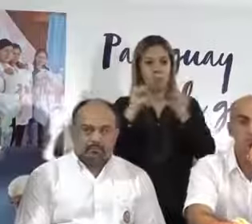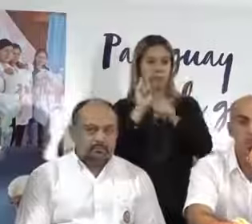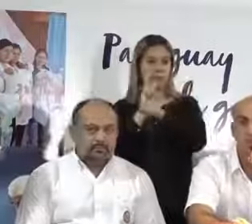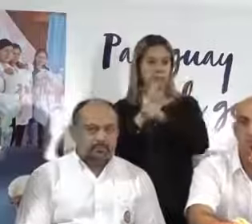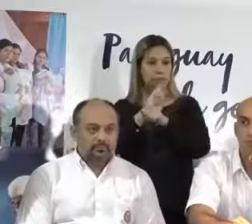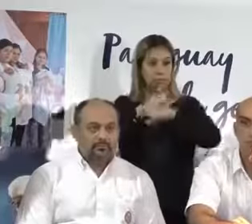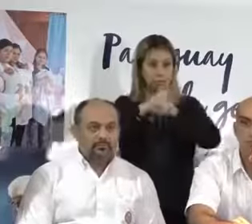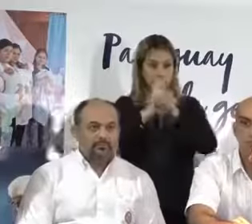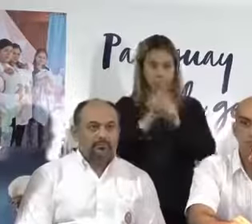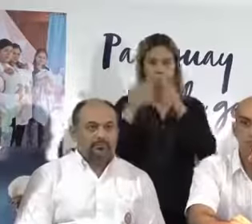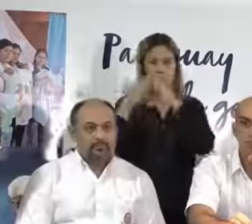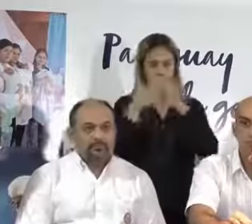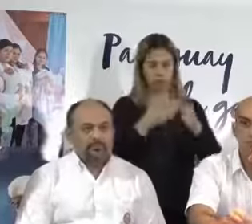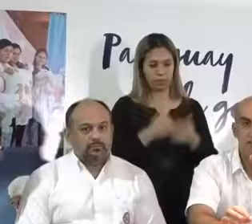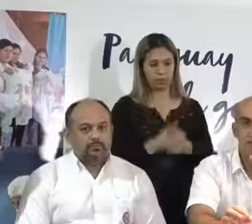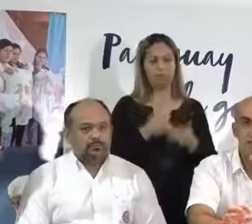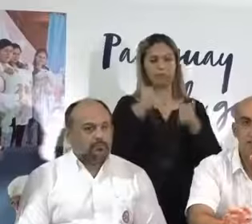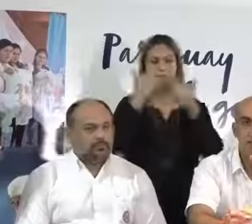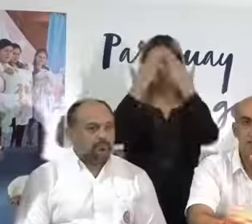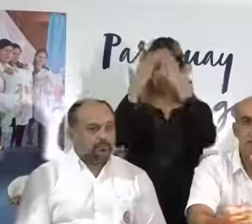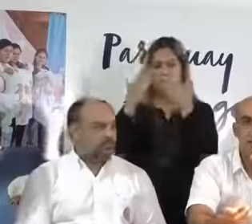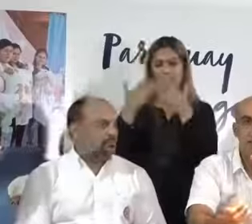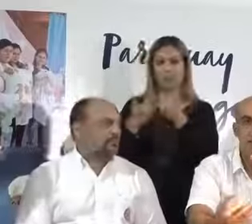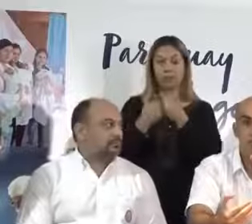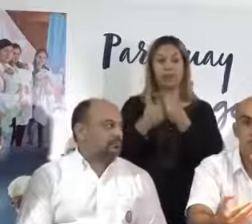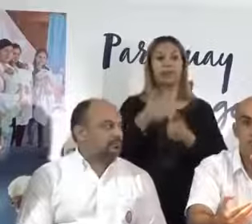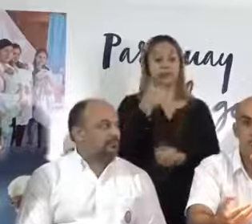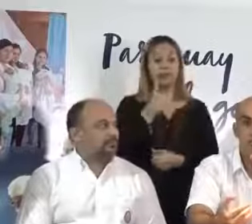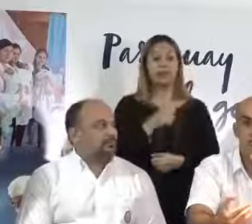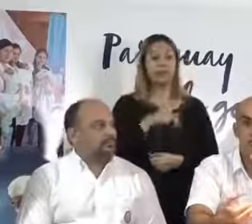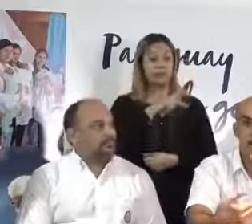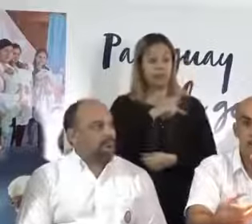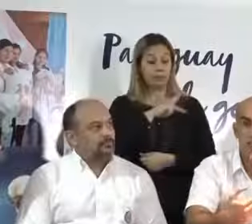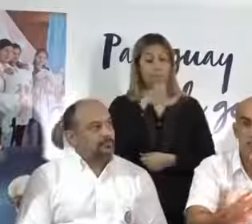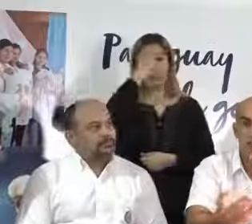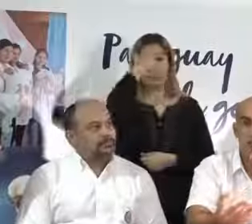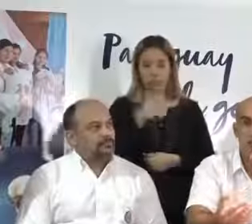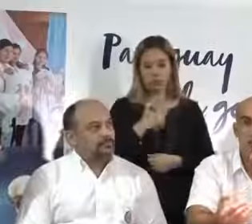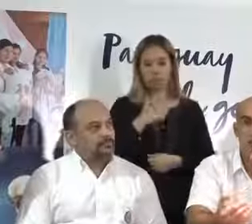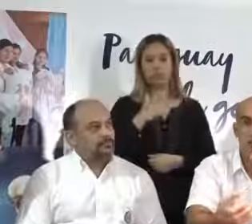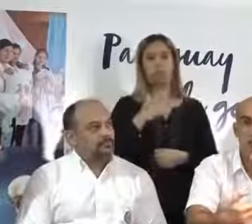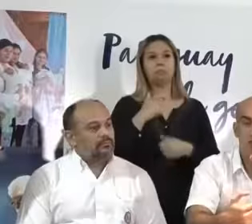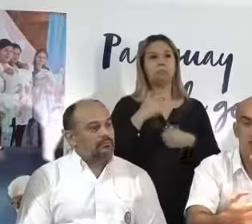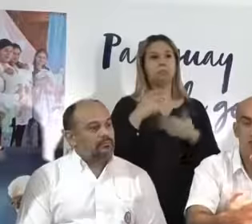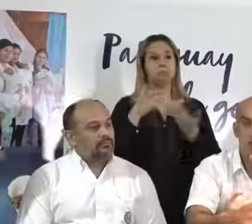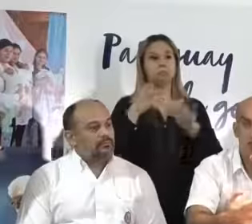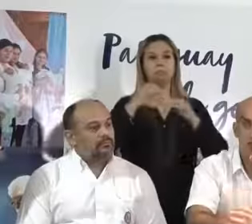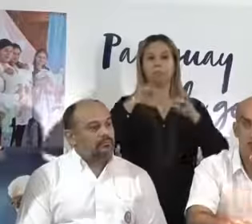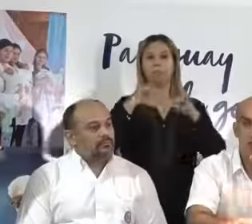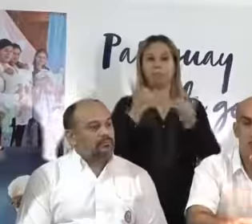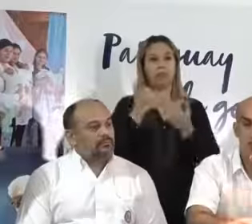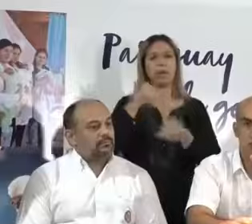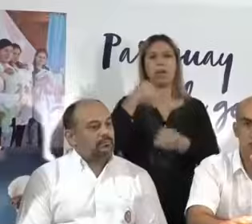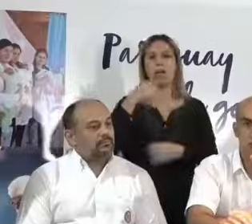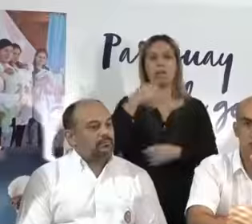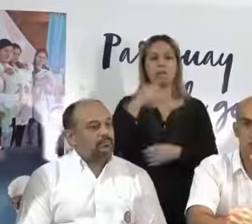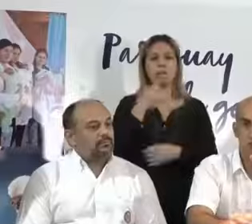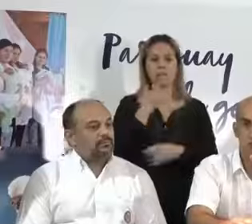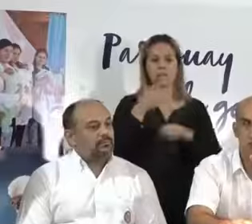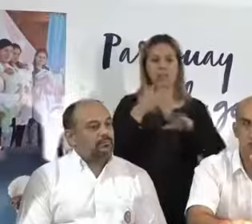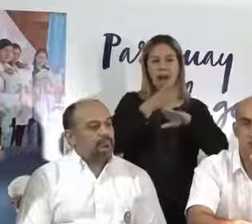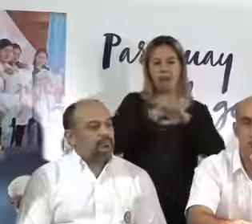por la pregunta, muy importante. Y efectivamente, cuando una persona, habiendo venido de alguno de los territorios, como